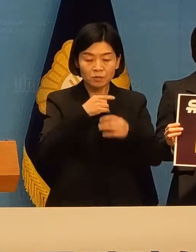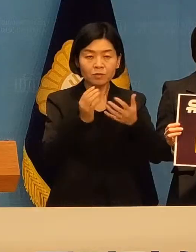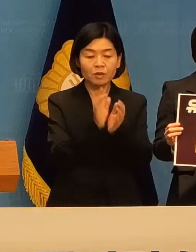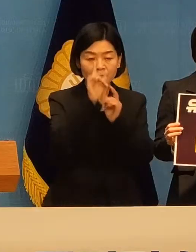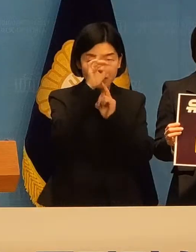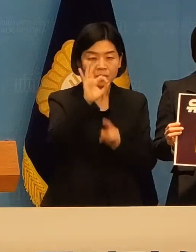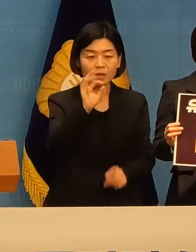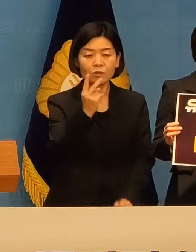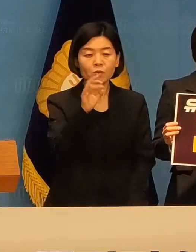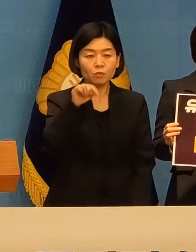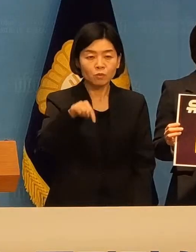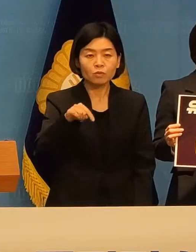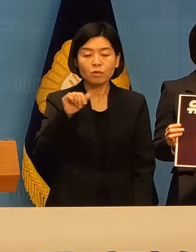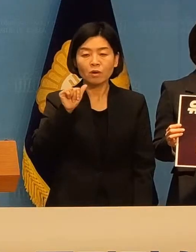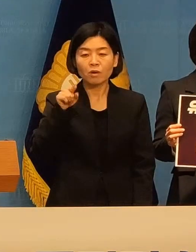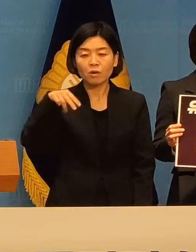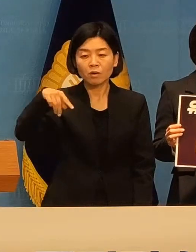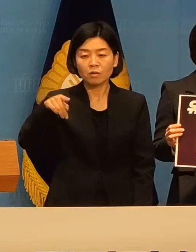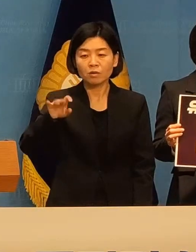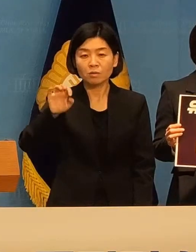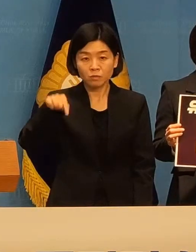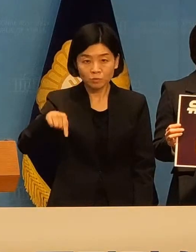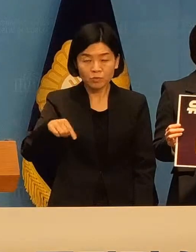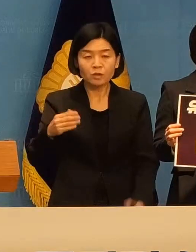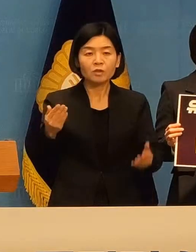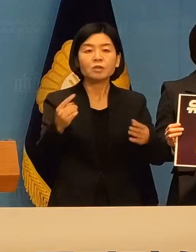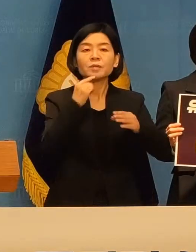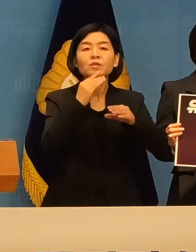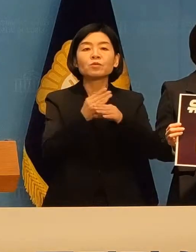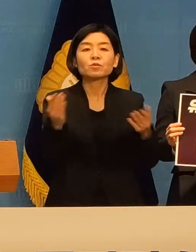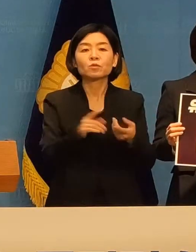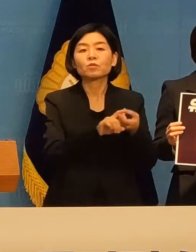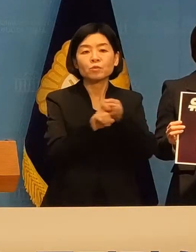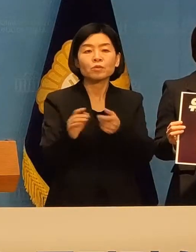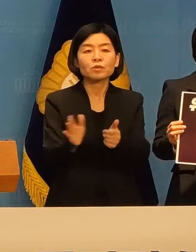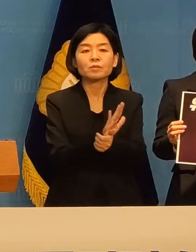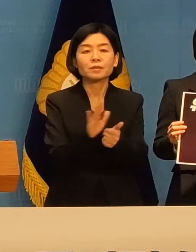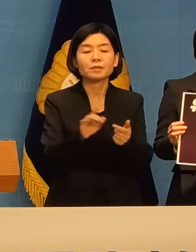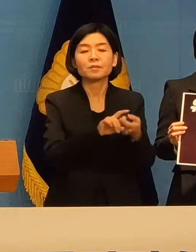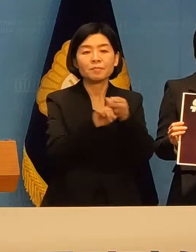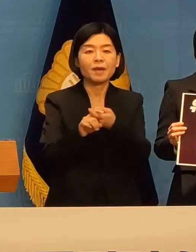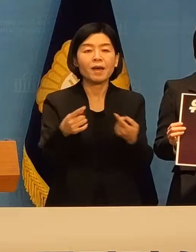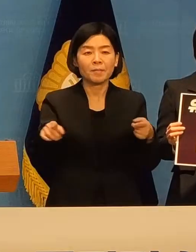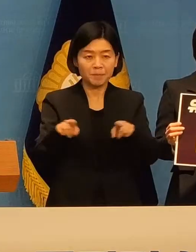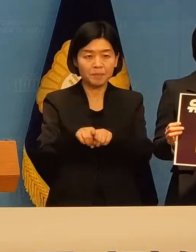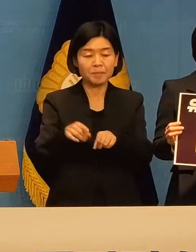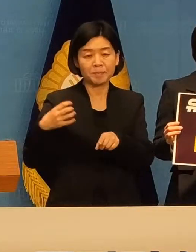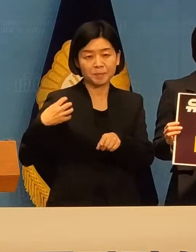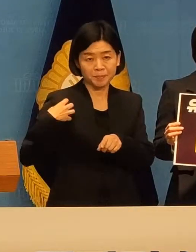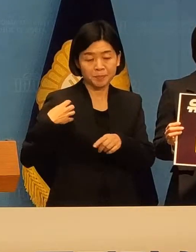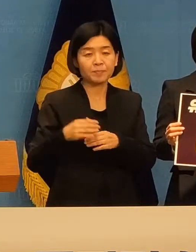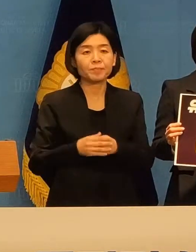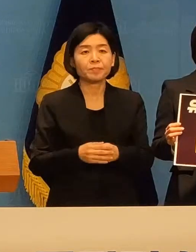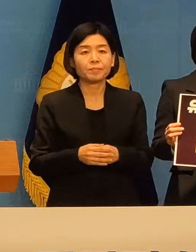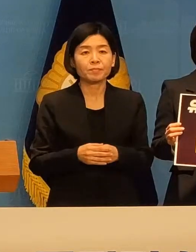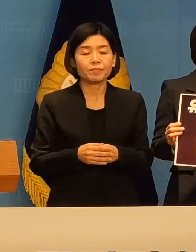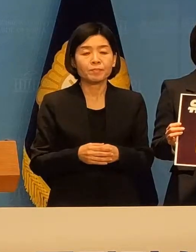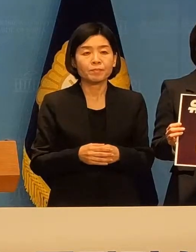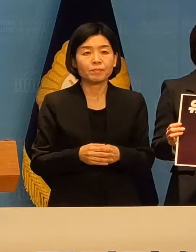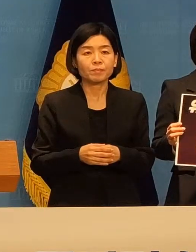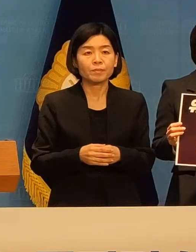허성무 국회의원, 그리고 민주노총 서비스연맹의 주최로 진행됩니다. 기자회견 참가자 소개부터